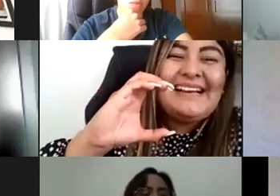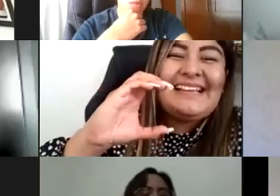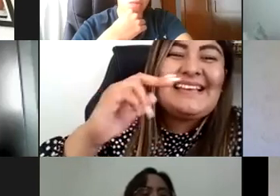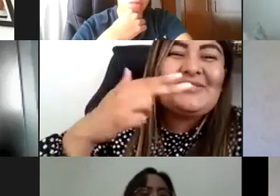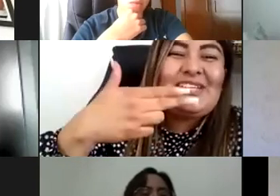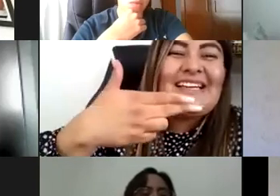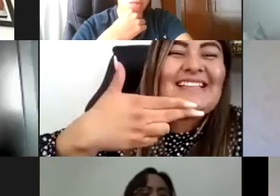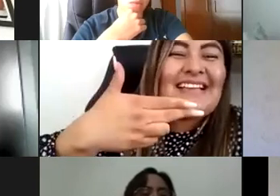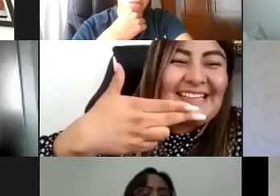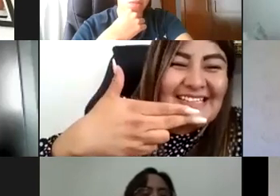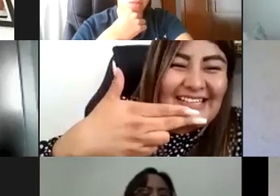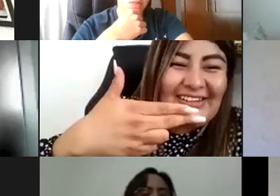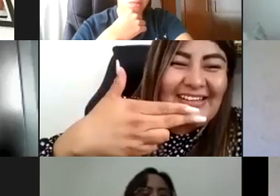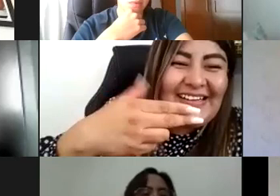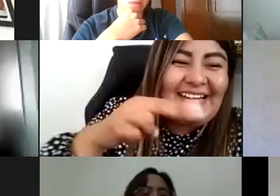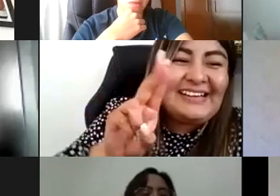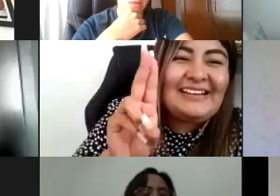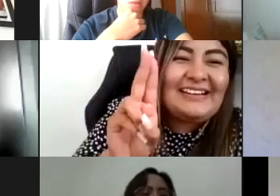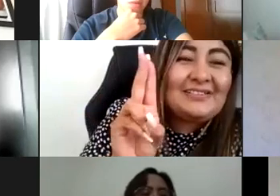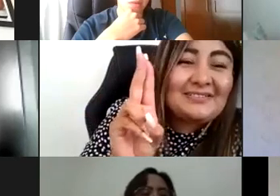Ya escuché qué le están diciendo.